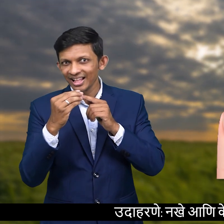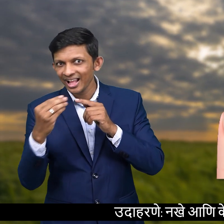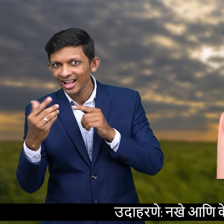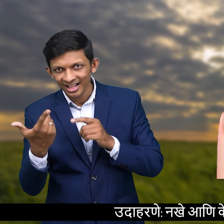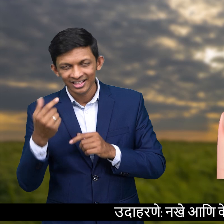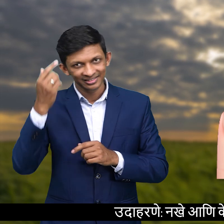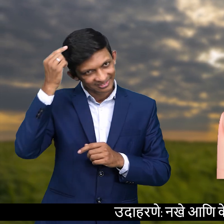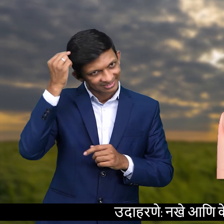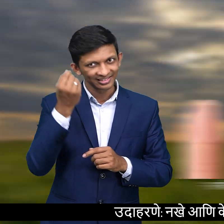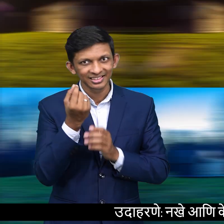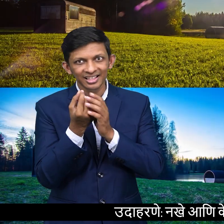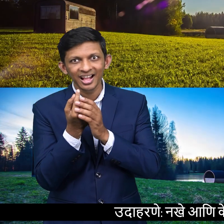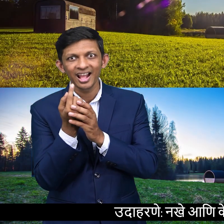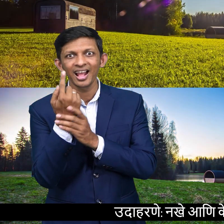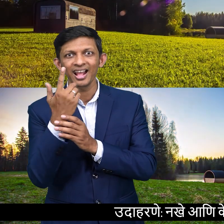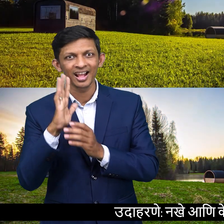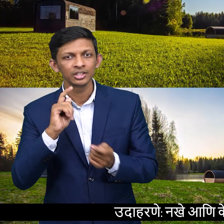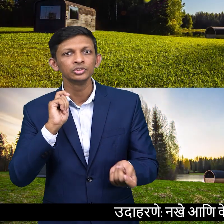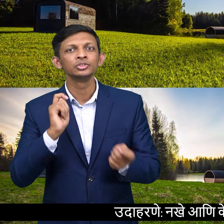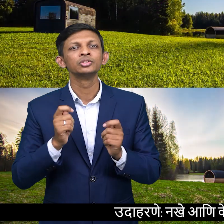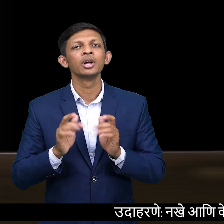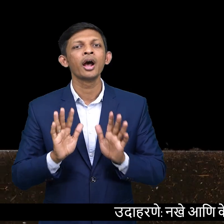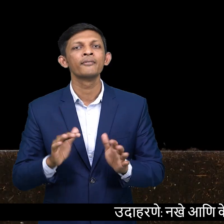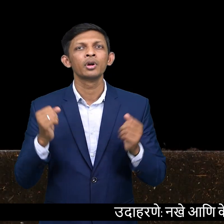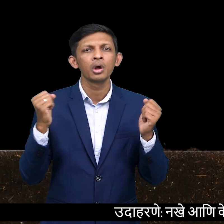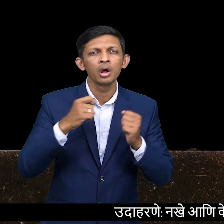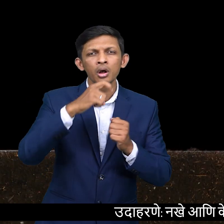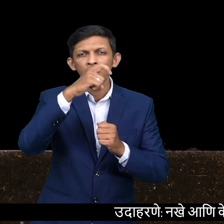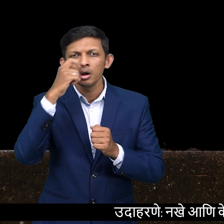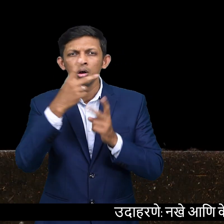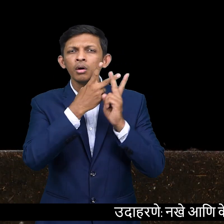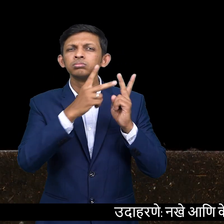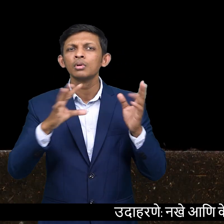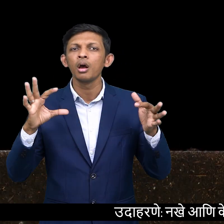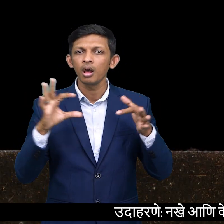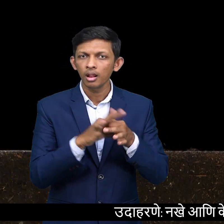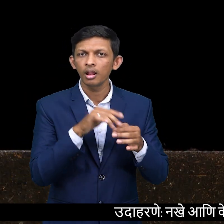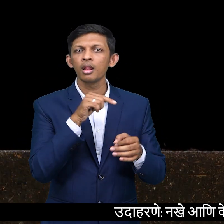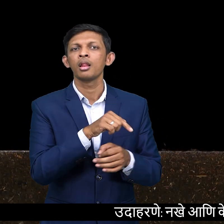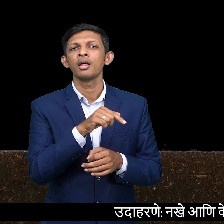बदलते ऋतू, बियाणे अंकुरणे.